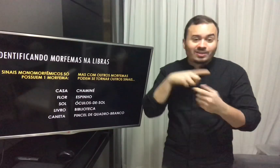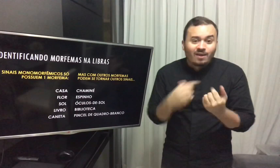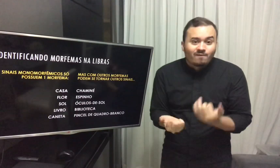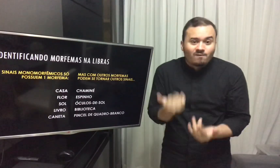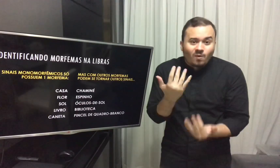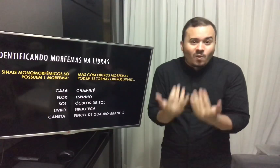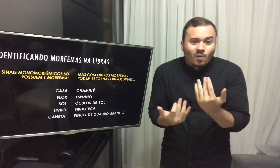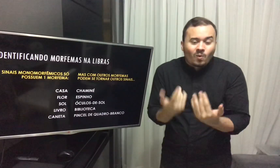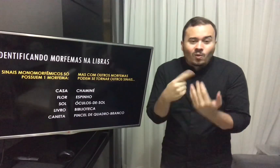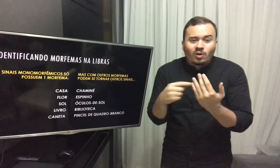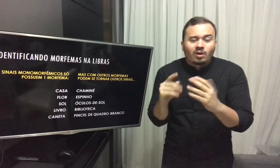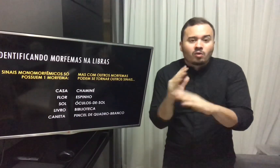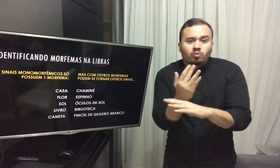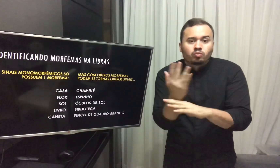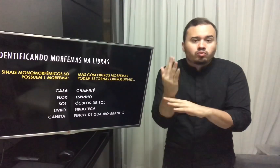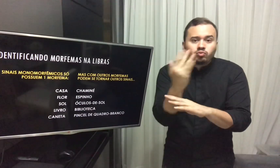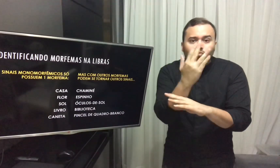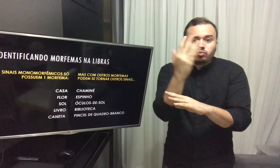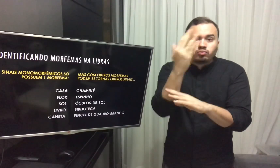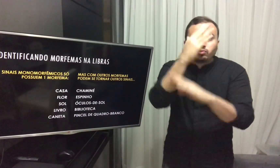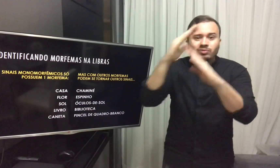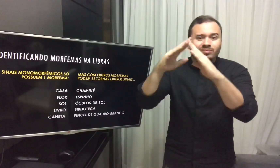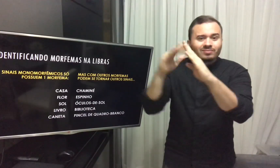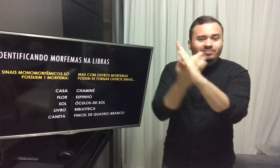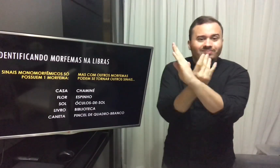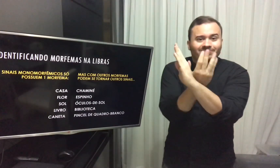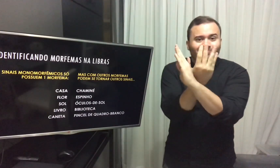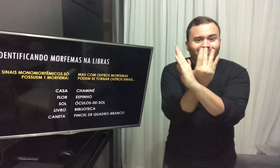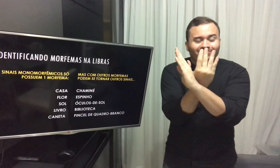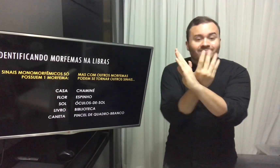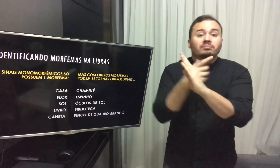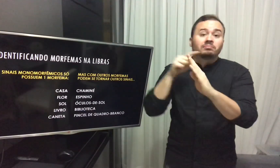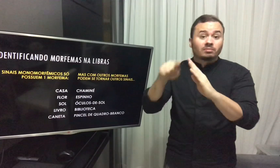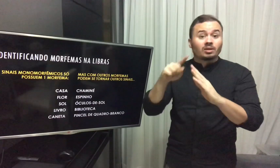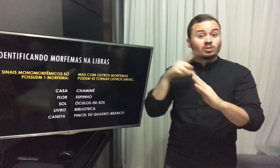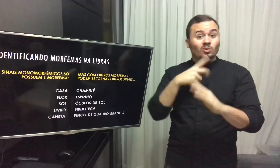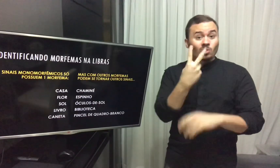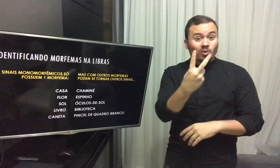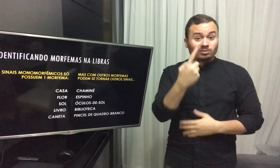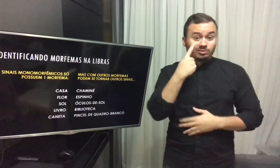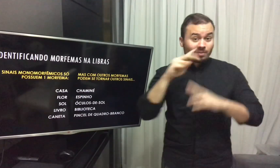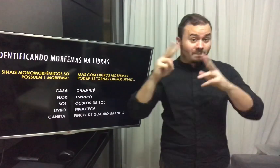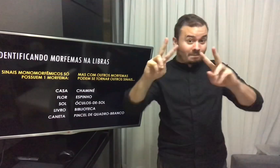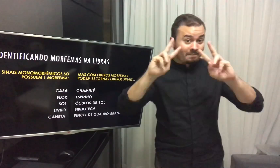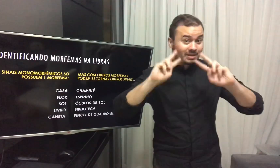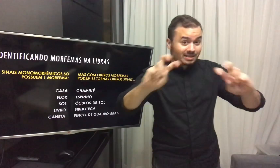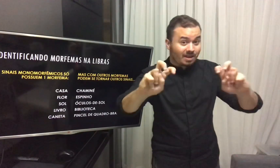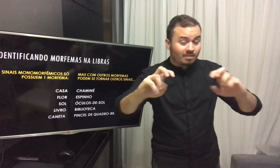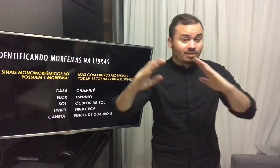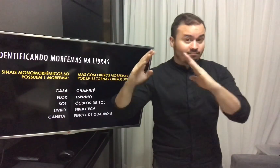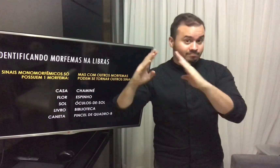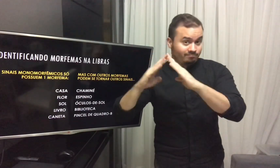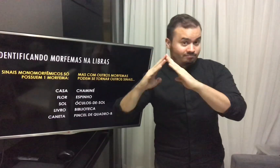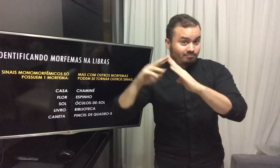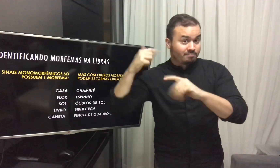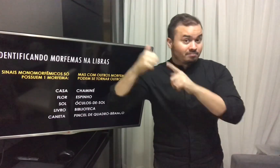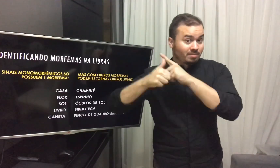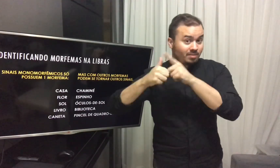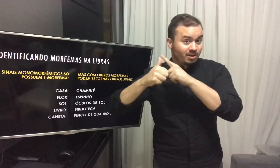sinal. Então, sabe, a chaminé, onde tem fogo, né, dentro da casa, na lareira, precisa de uma chaminé.